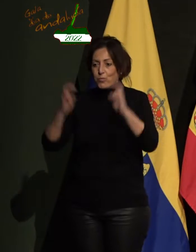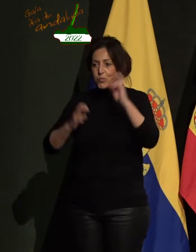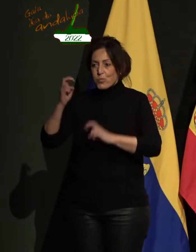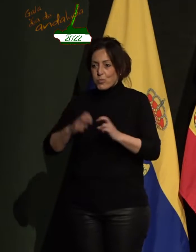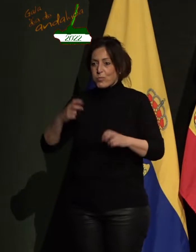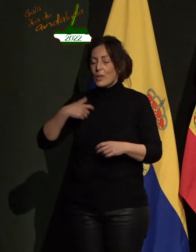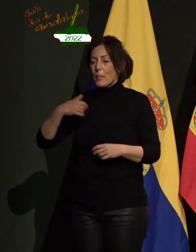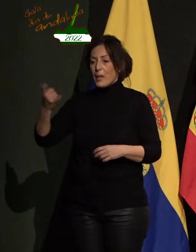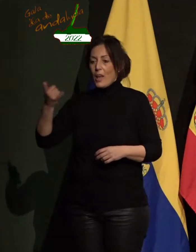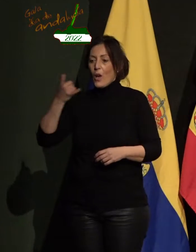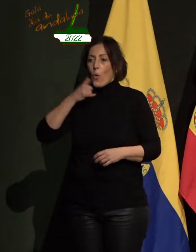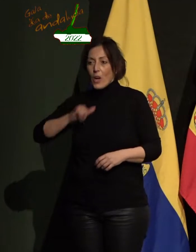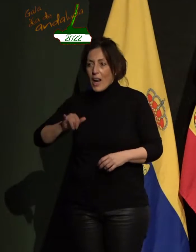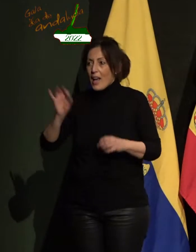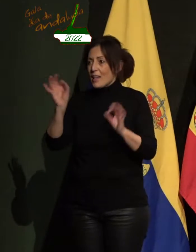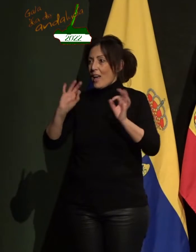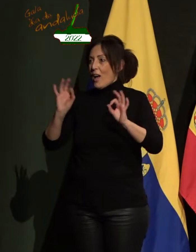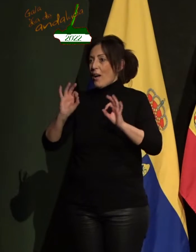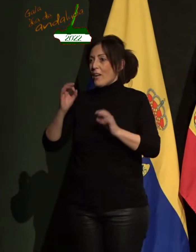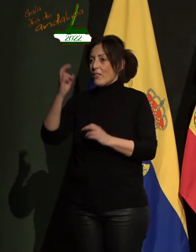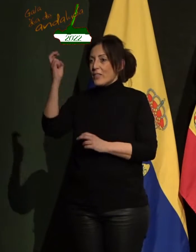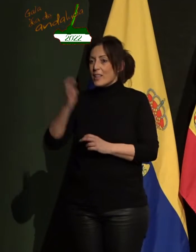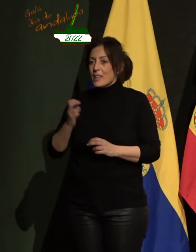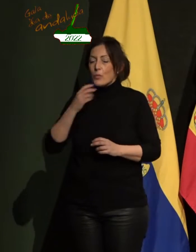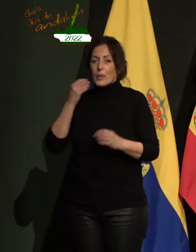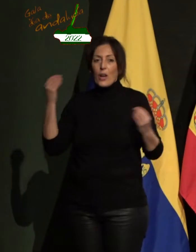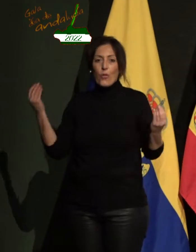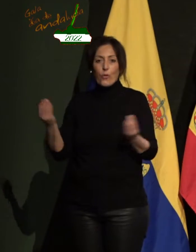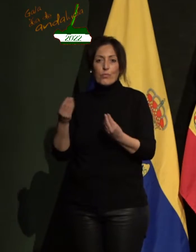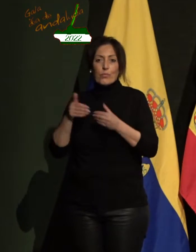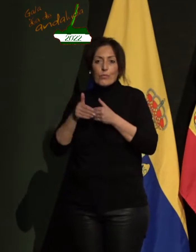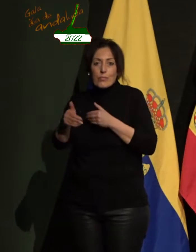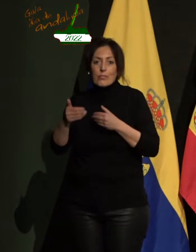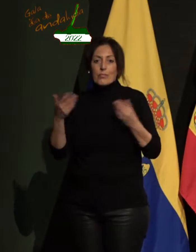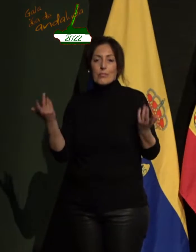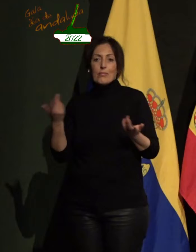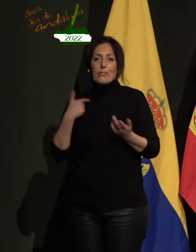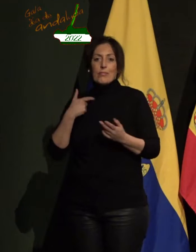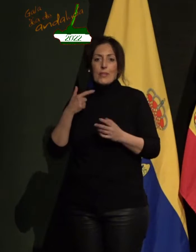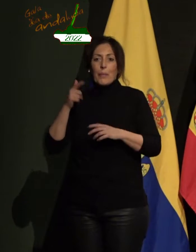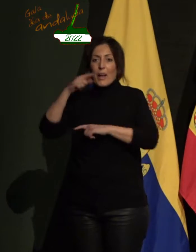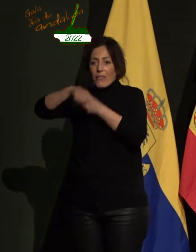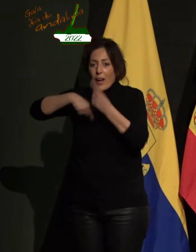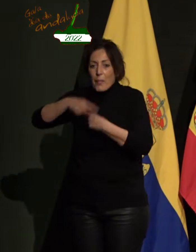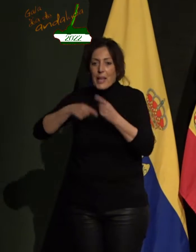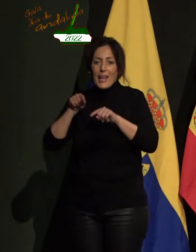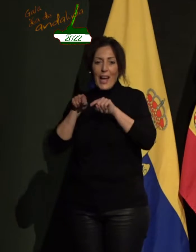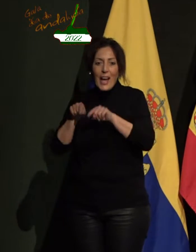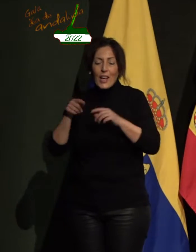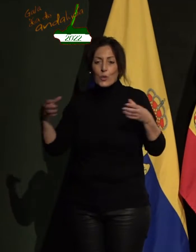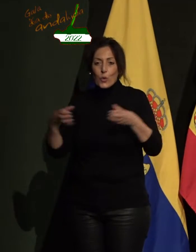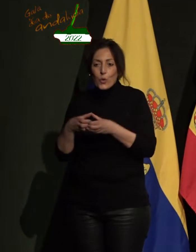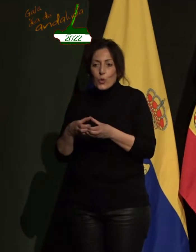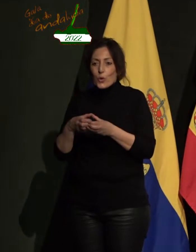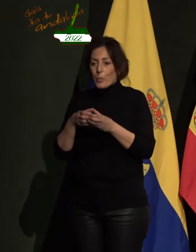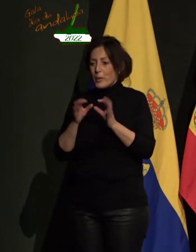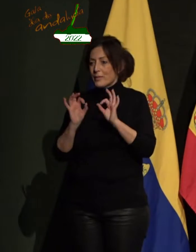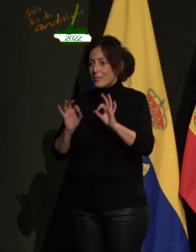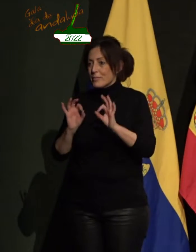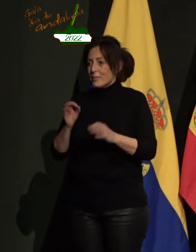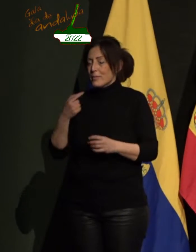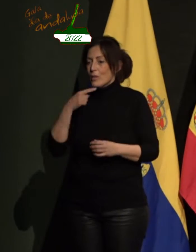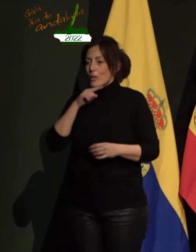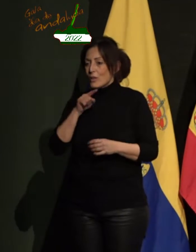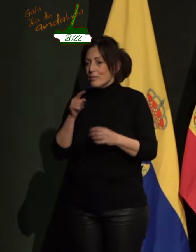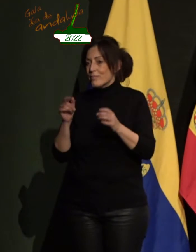desde Ucrania, buscando un futuro mejor para ellos, para ellas, para su familia. Y especialmente